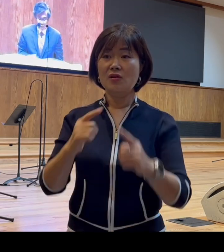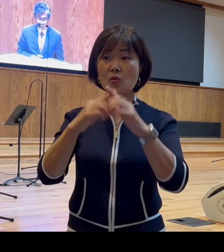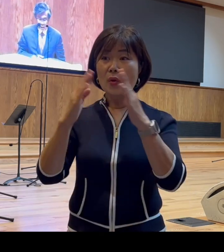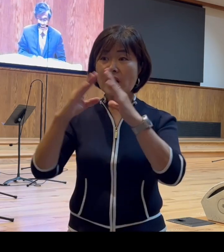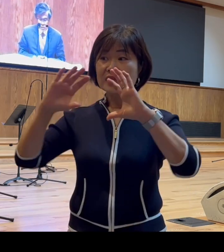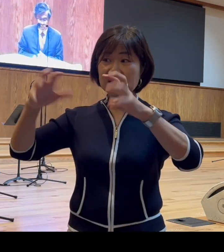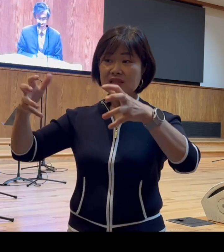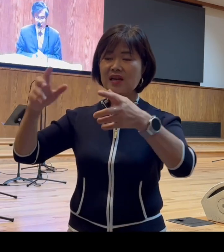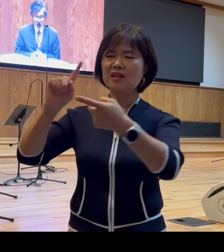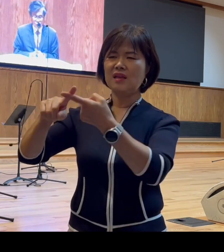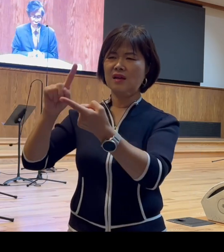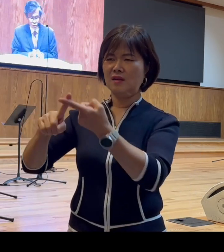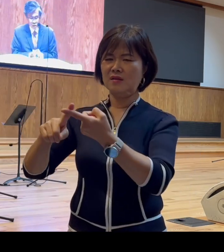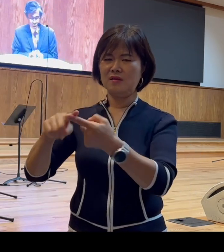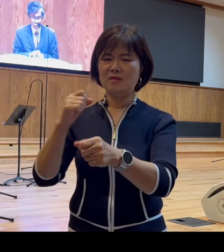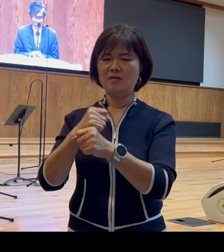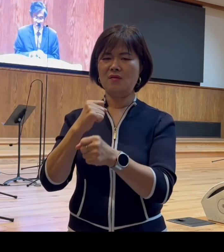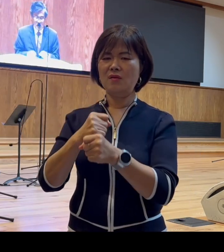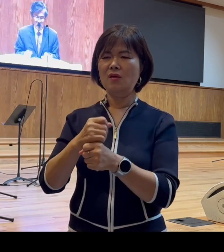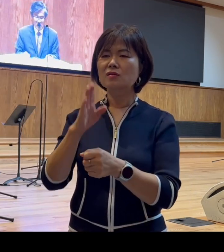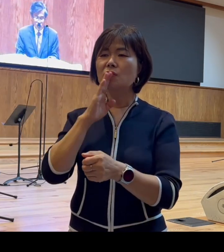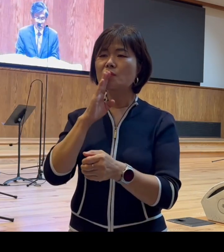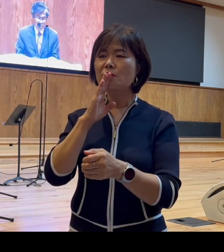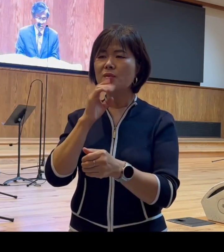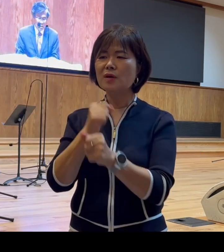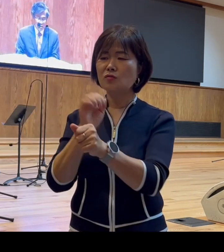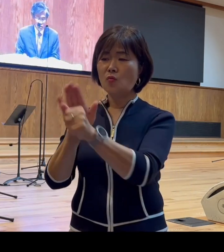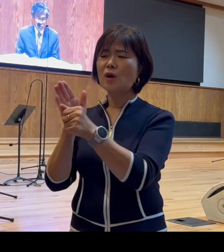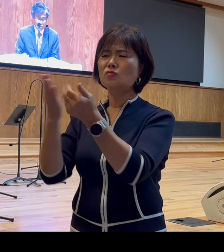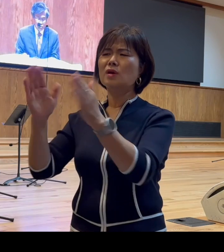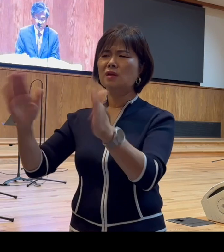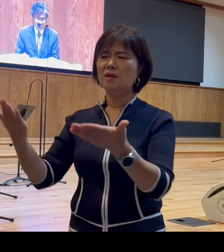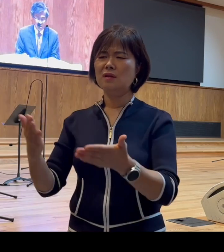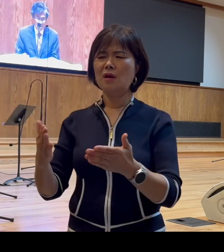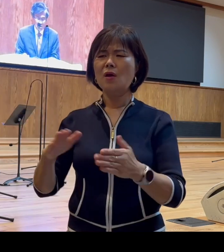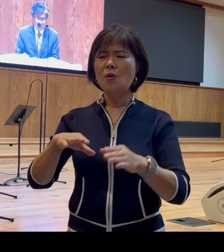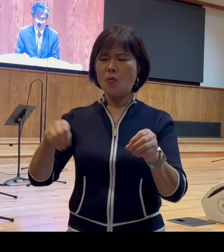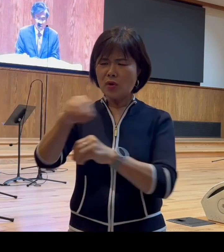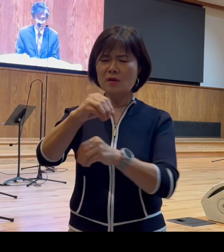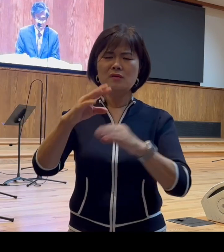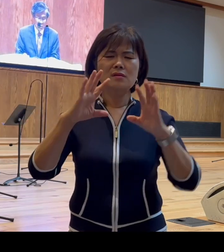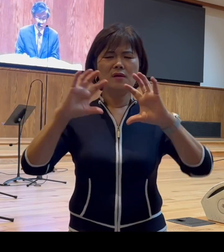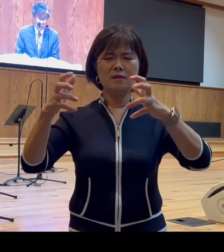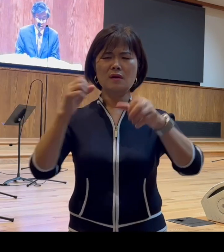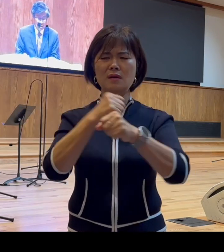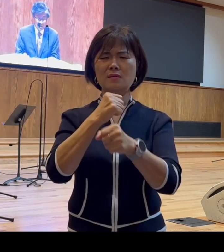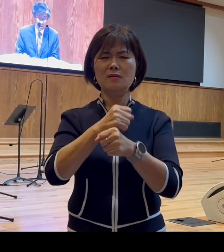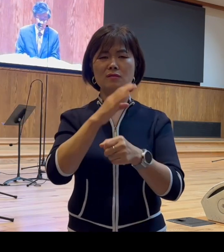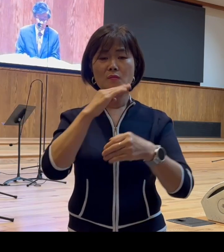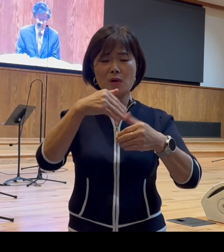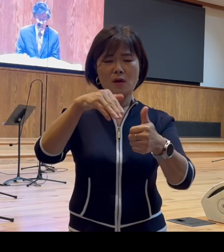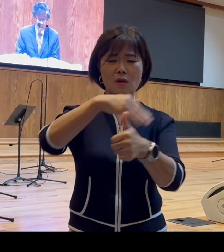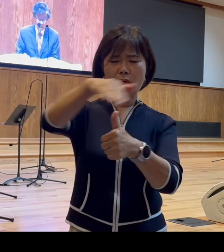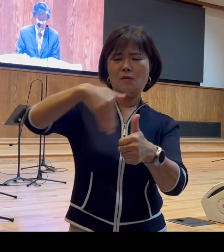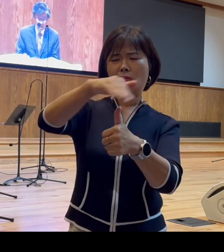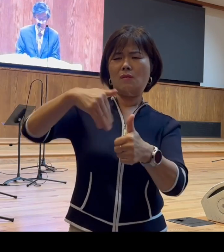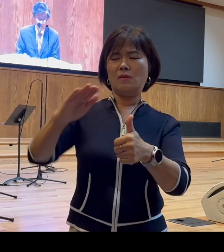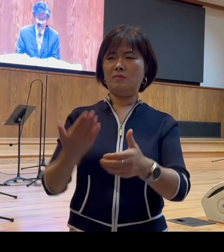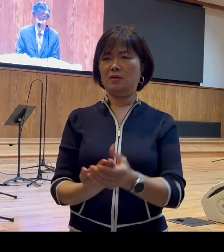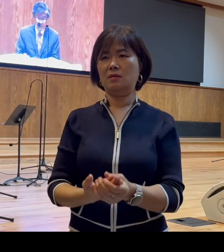교회가 세상에 대해서 대한 공동체가 되어야 하는데 오히려 세상의 천덕꾸러기가 된 것 같습니다. 그러면 교회가 이렇게 끝나는